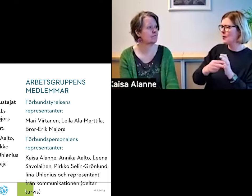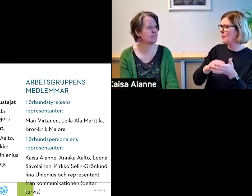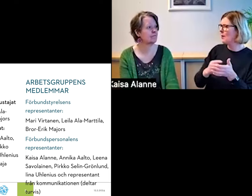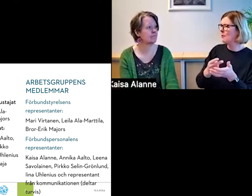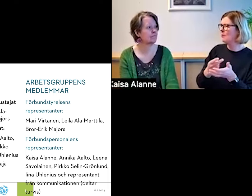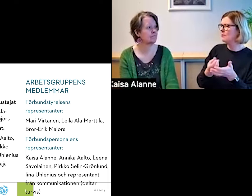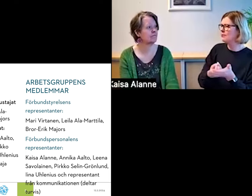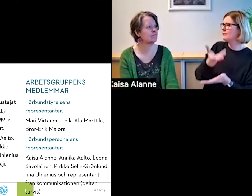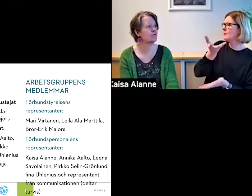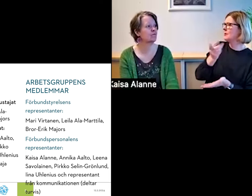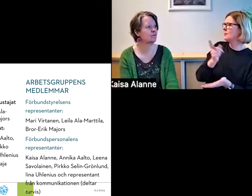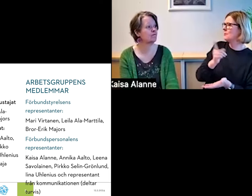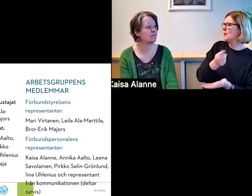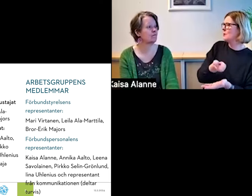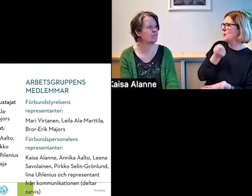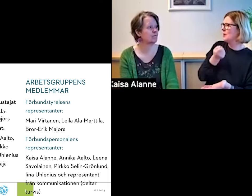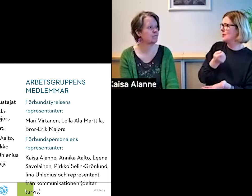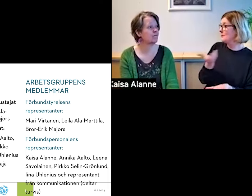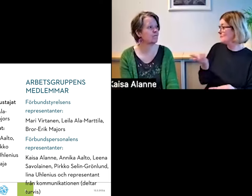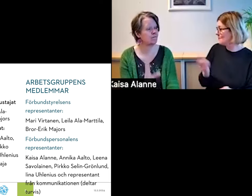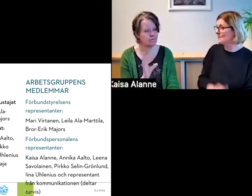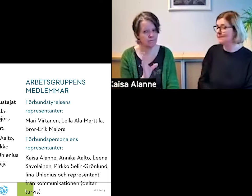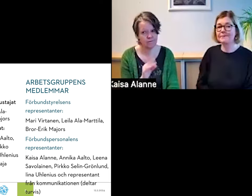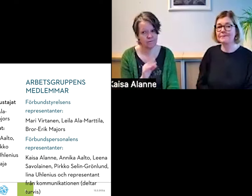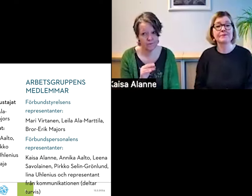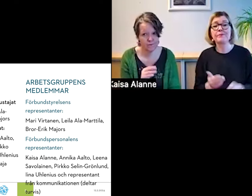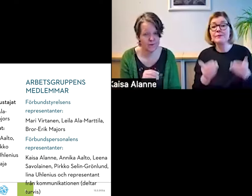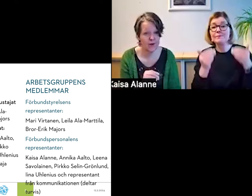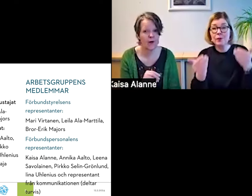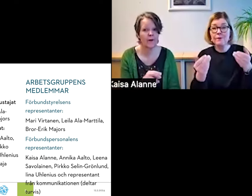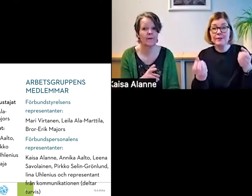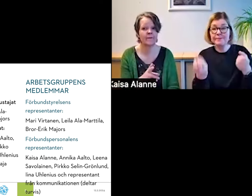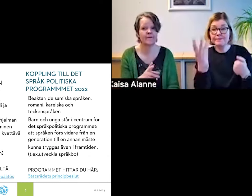mitä on tämän toimintasuunnitelman pohjalla tai mistä se kumpuaa?